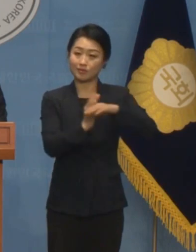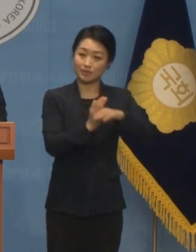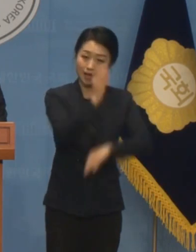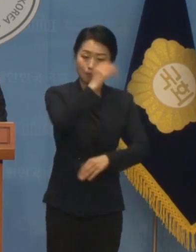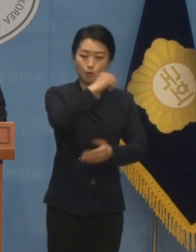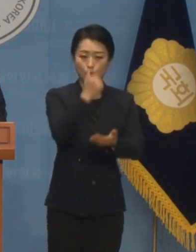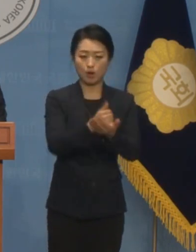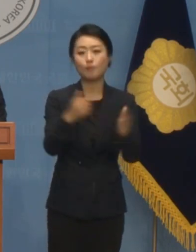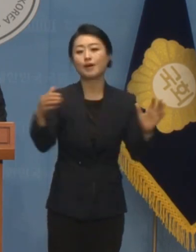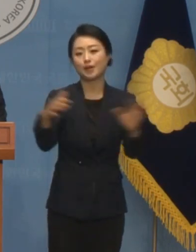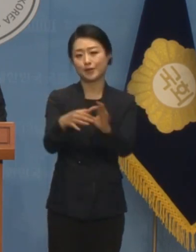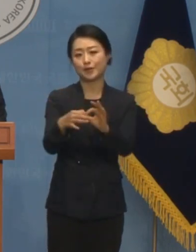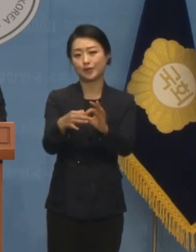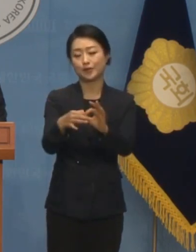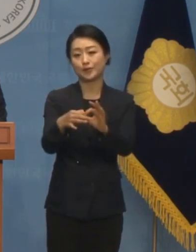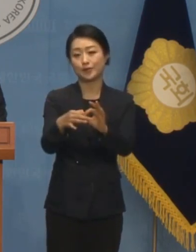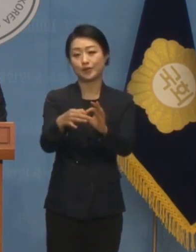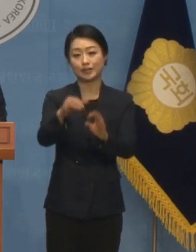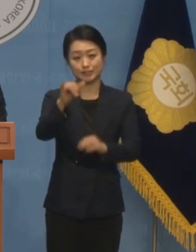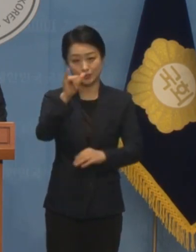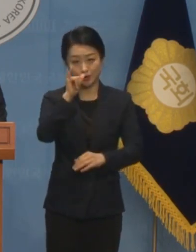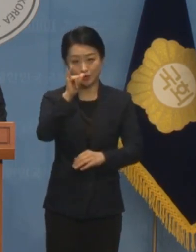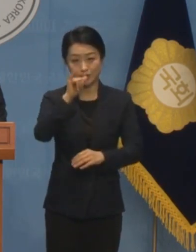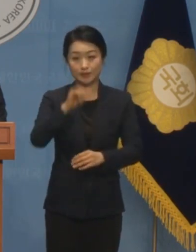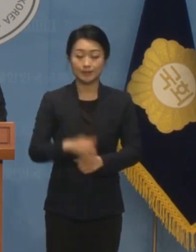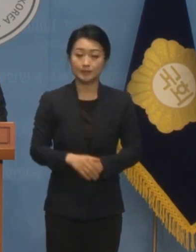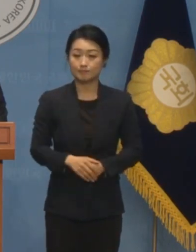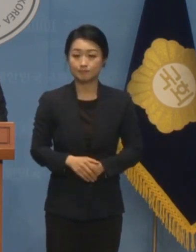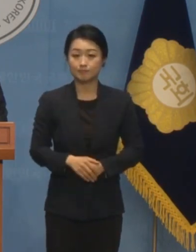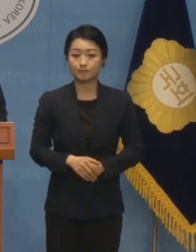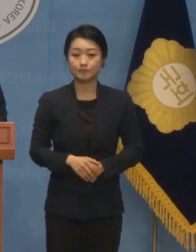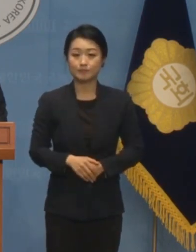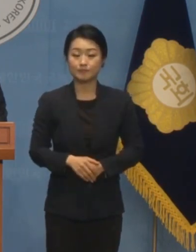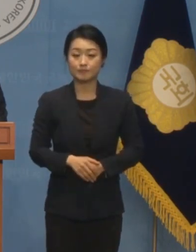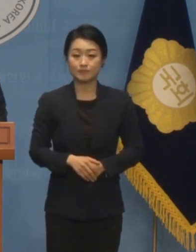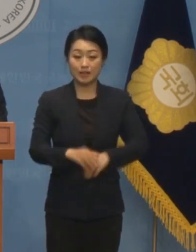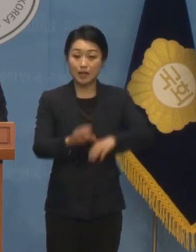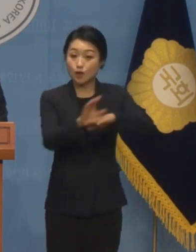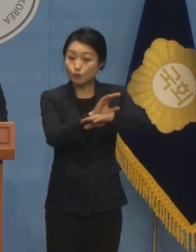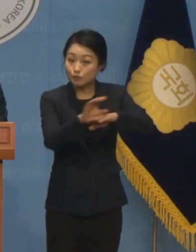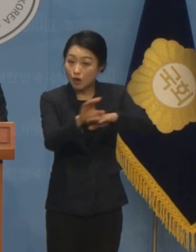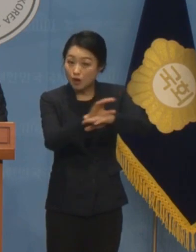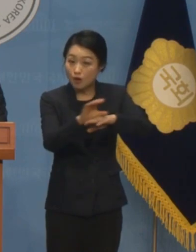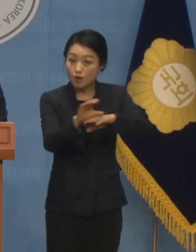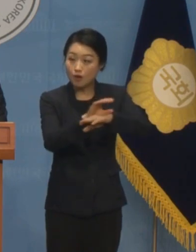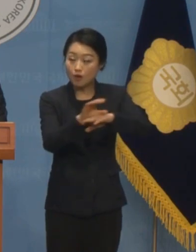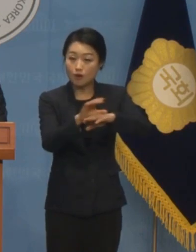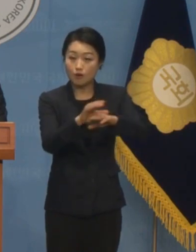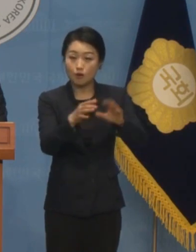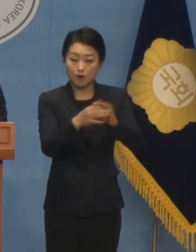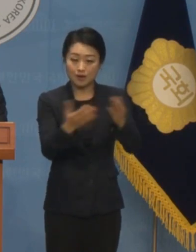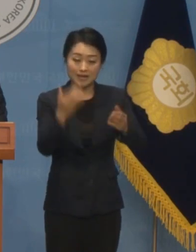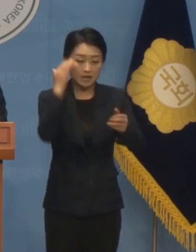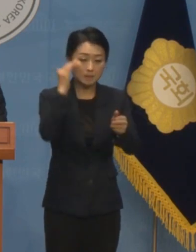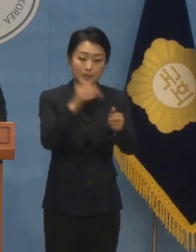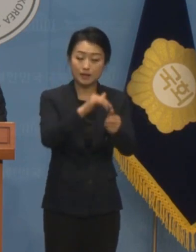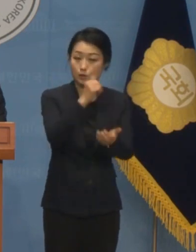수 있기 때문입니다. 이뿐만이 아닙니다. 컴퓨터 등 장애 업무